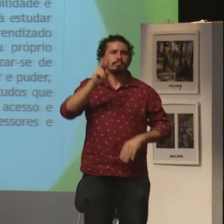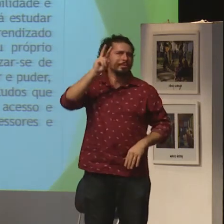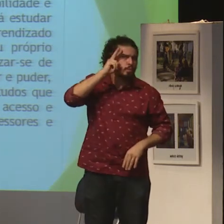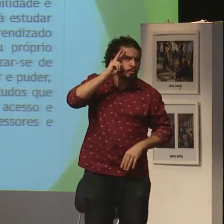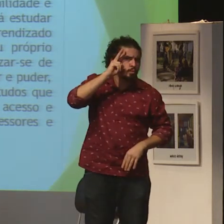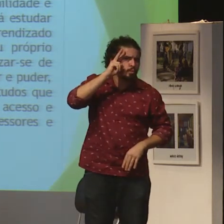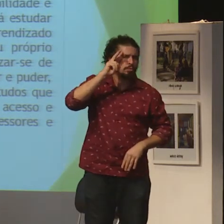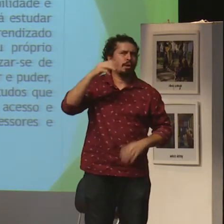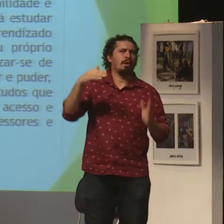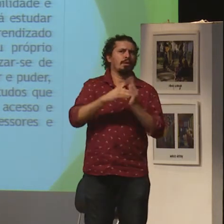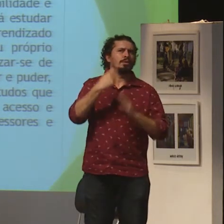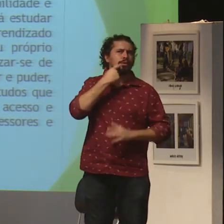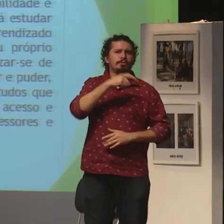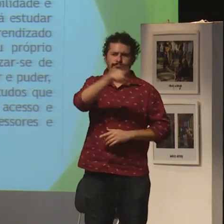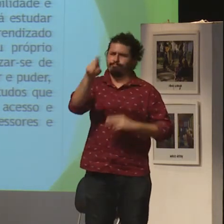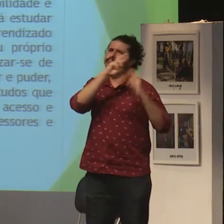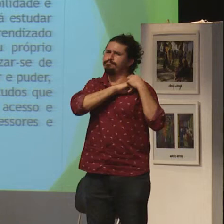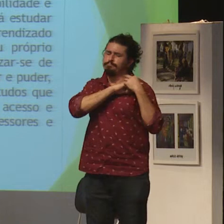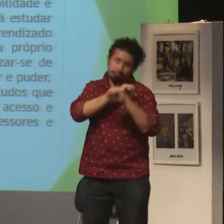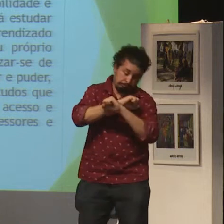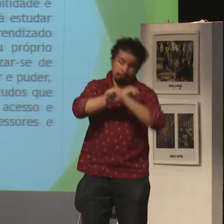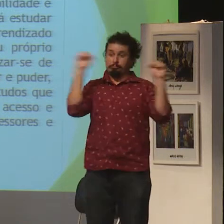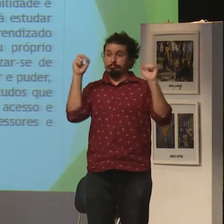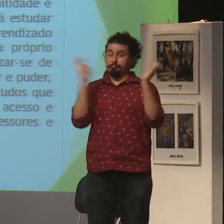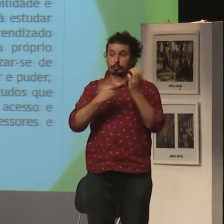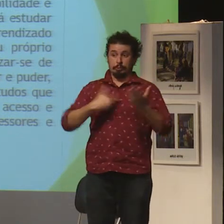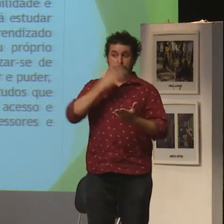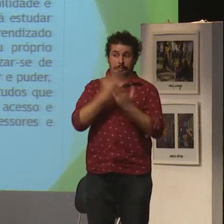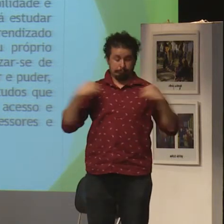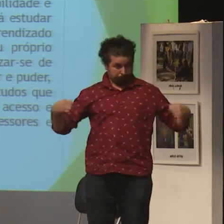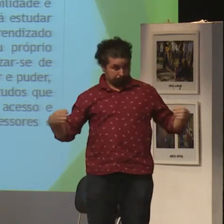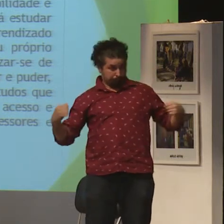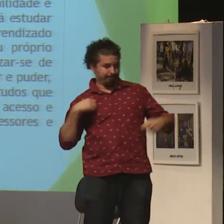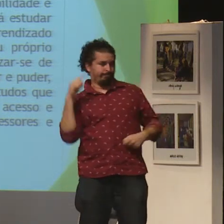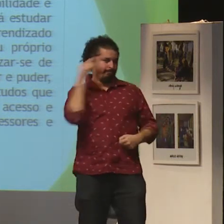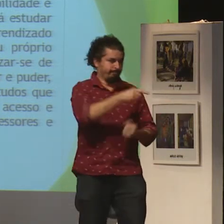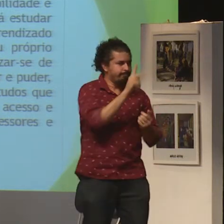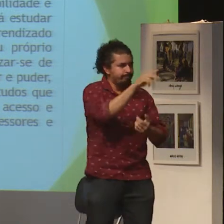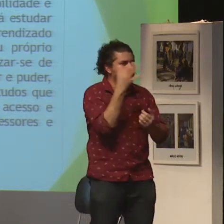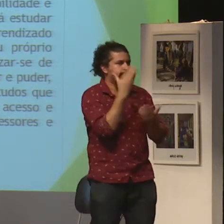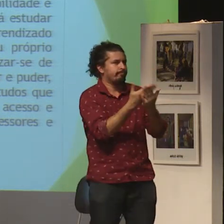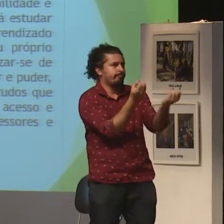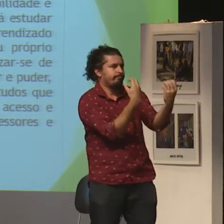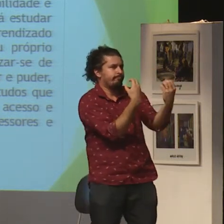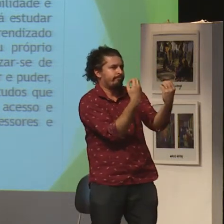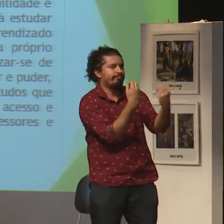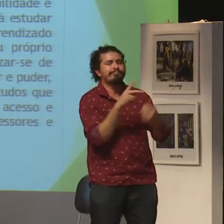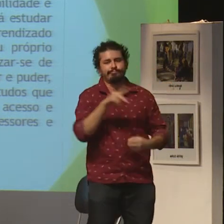quando é presencial, você vai lá de segunda a sexta, vocês vão lá, vocês acordam, se for de manhã, vocês se apressam para chegar na faculdade, vocês